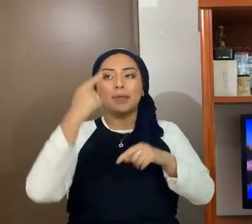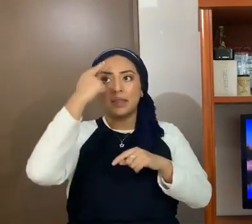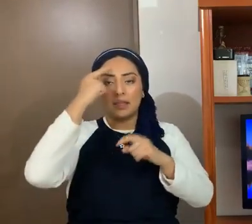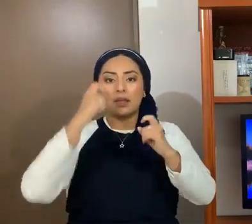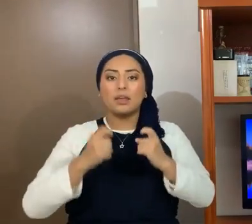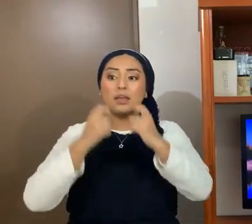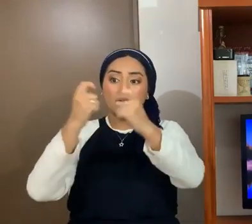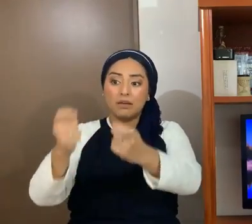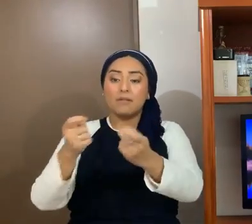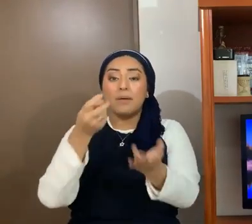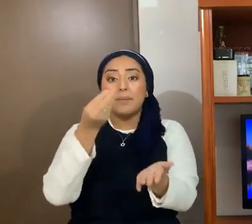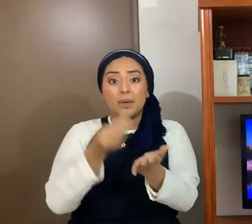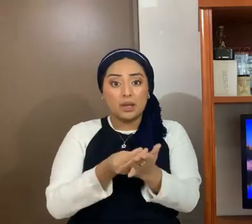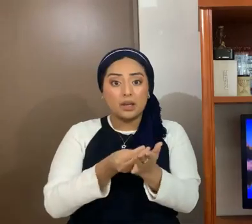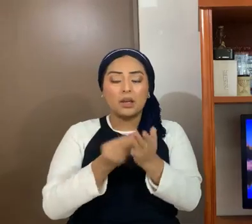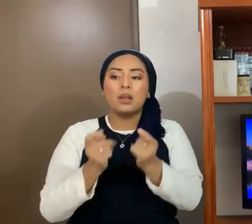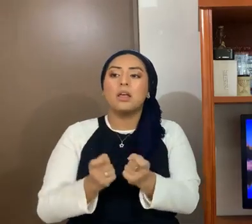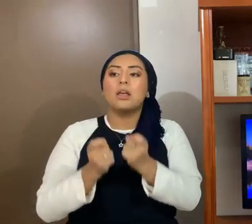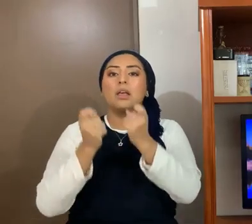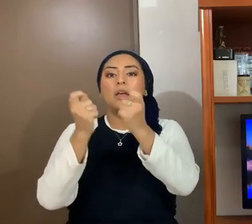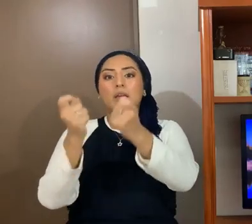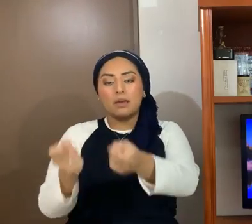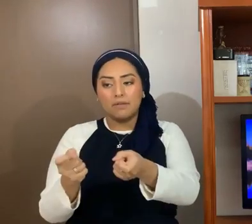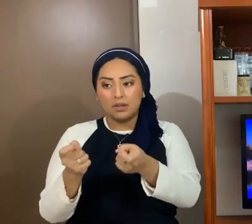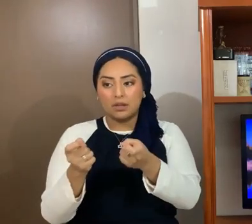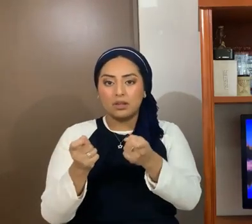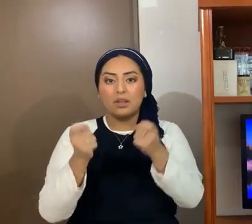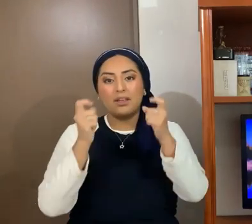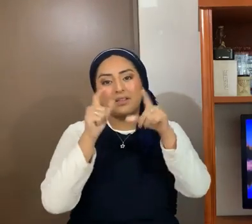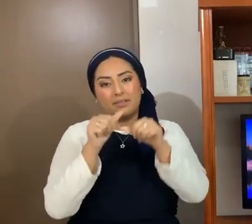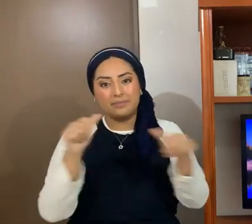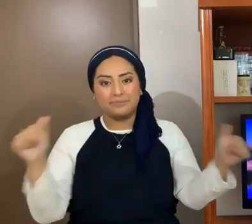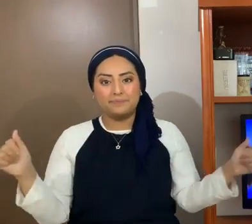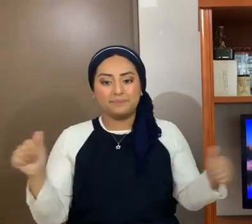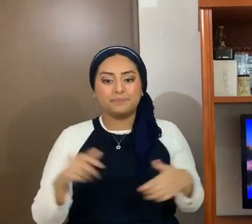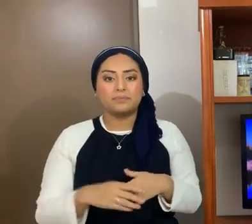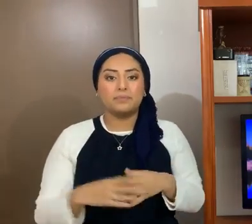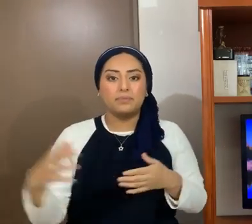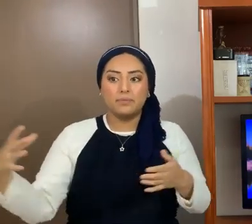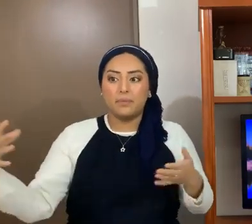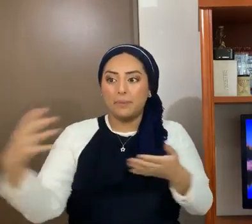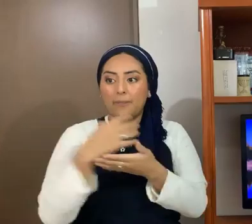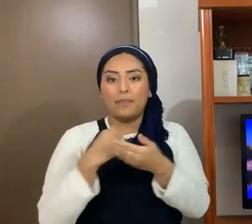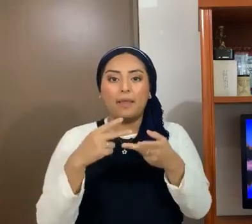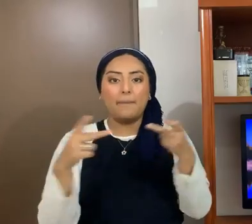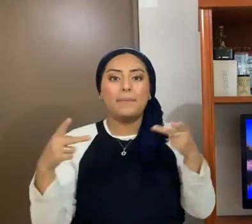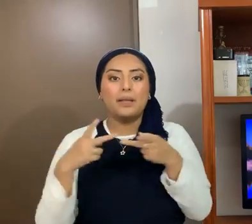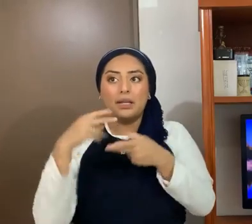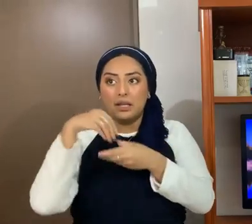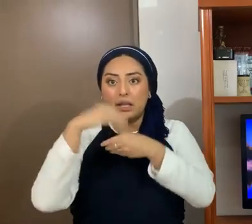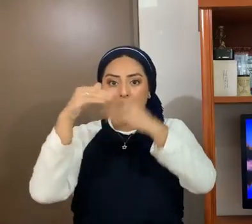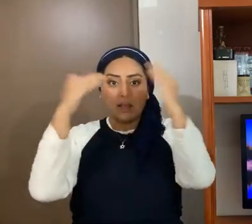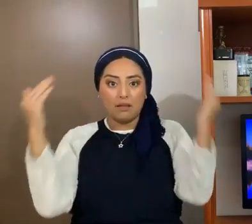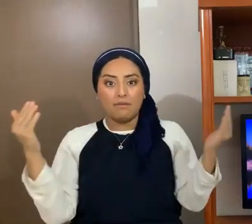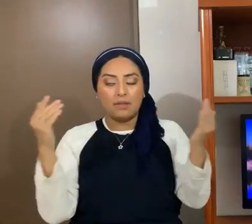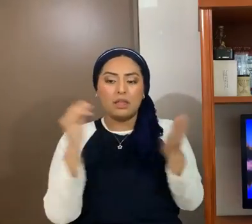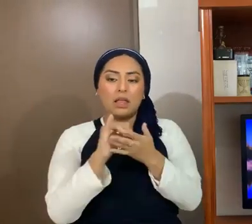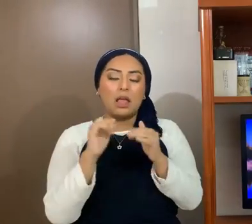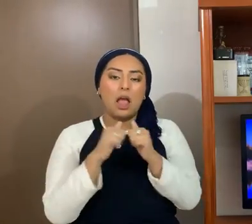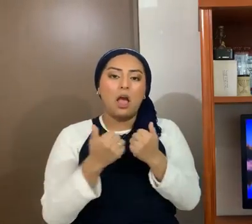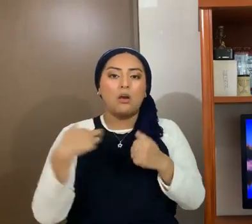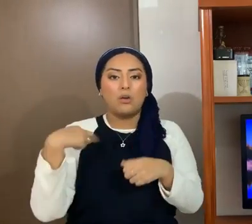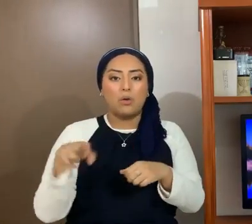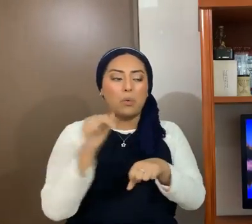dando dinero, que dando regalos, que dando esto, están ganándose un lugar en el cielo, porque así funcionan